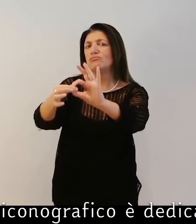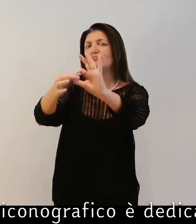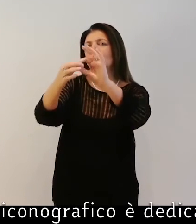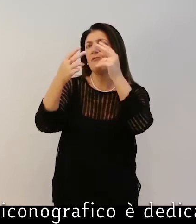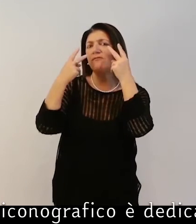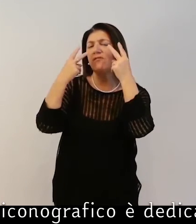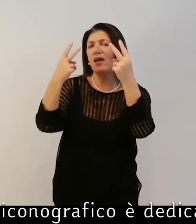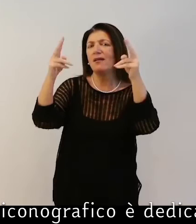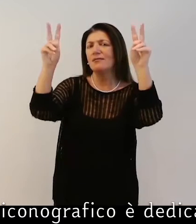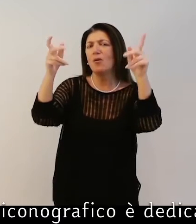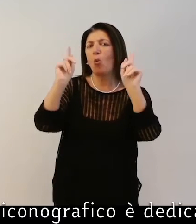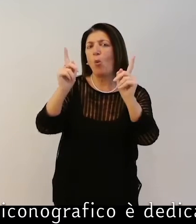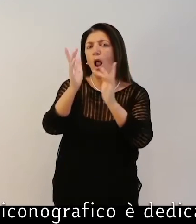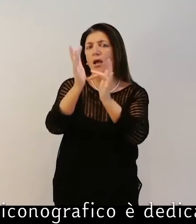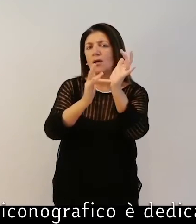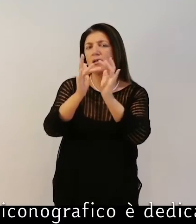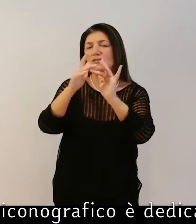alla glorificazione di Cristo.